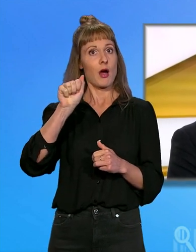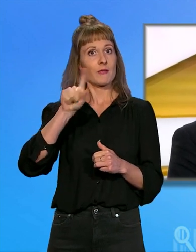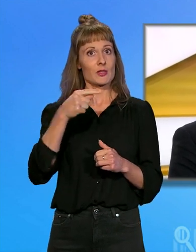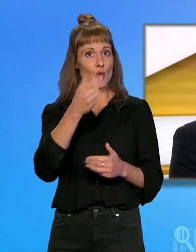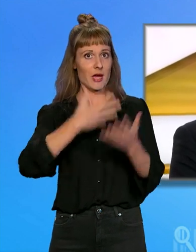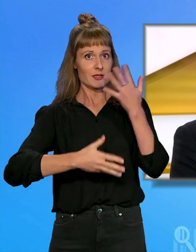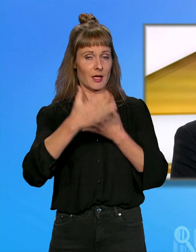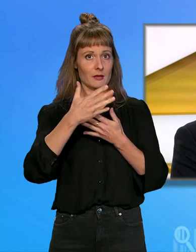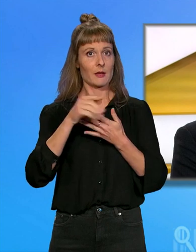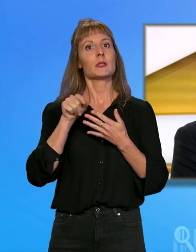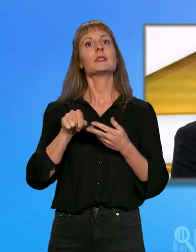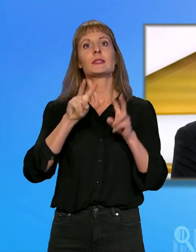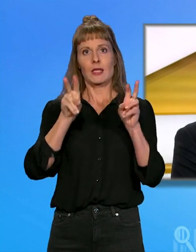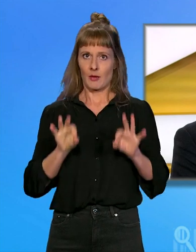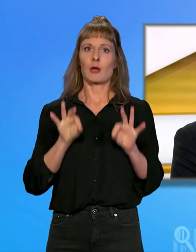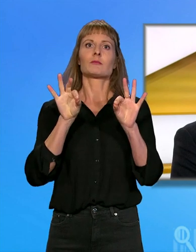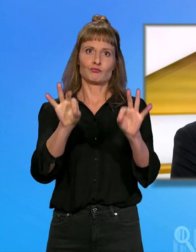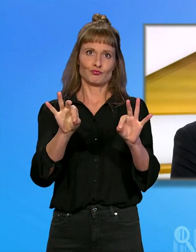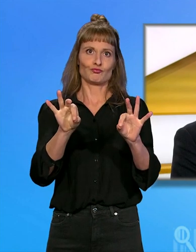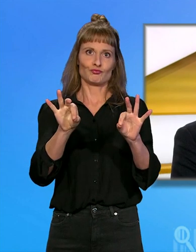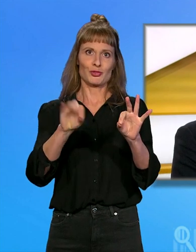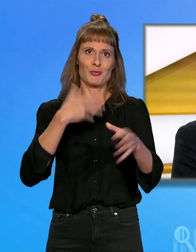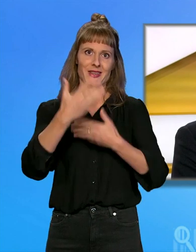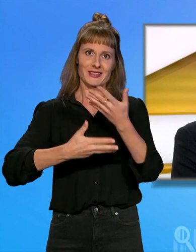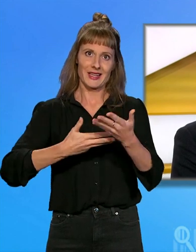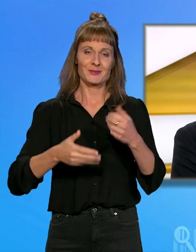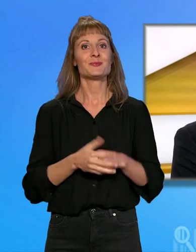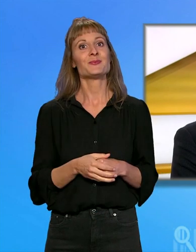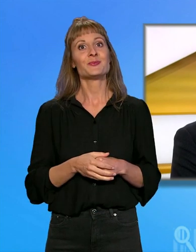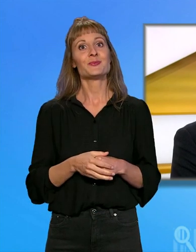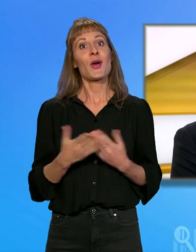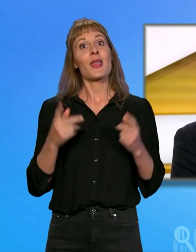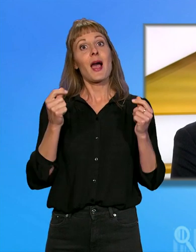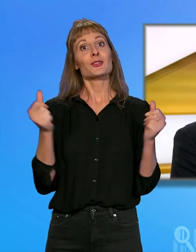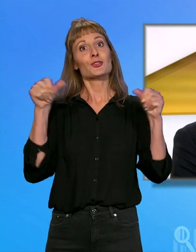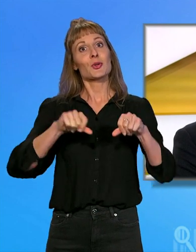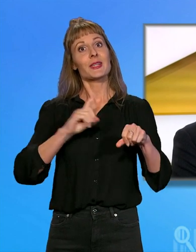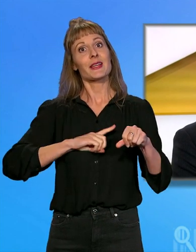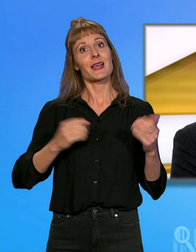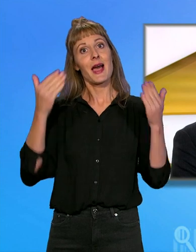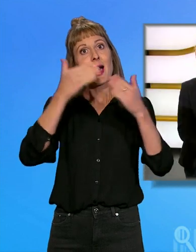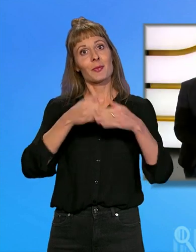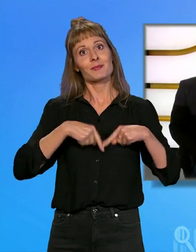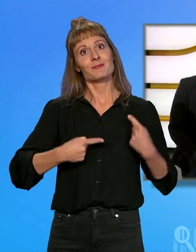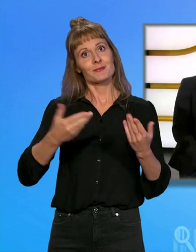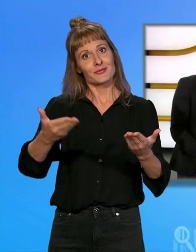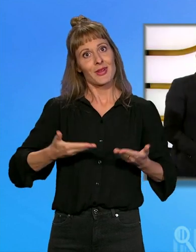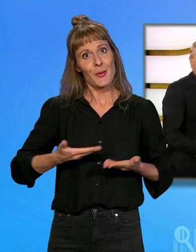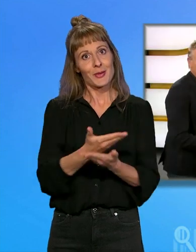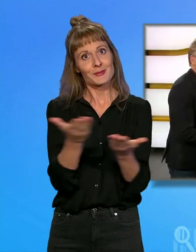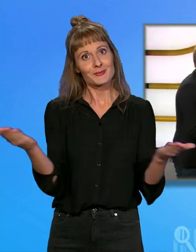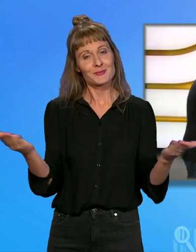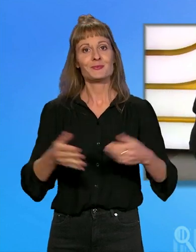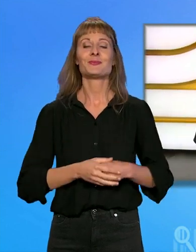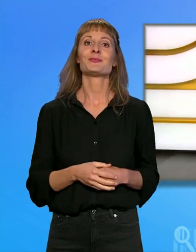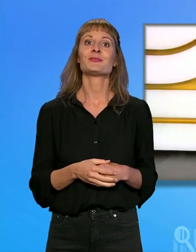erfahren wir nach der zugehörigen Reportage ein bisschen später in dieser Sendung. Das ist der Kassensturz am Dienstagabend. Willkommen, meine Damen und Herren. Seit